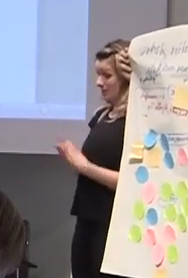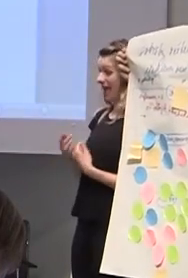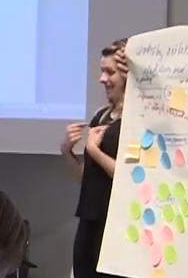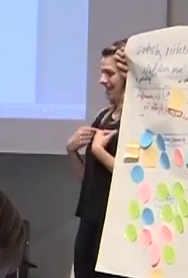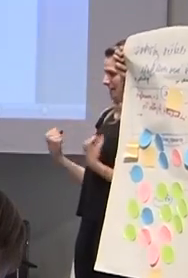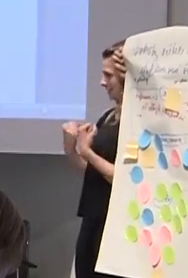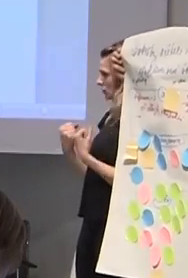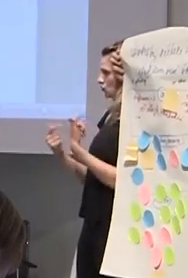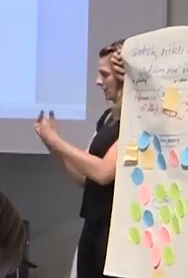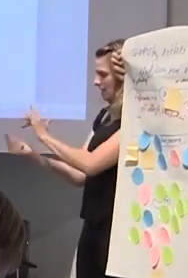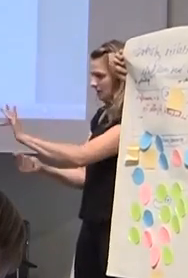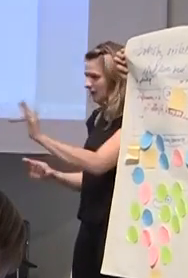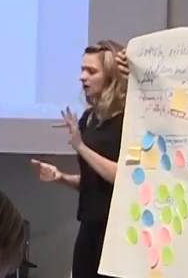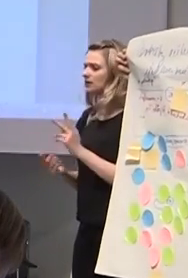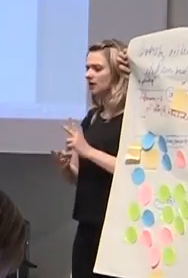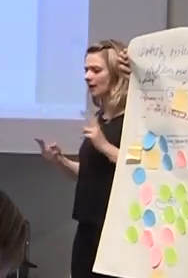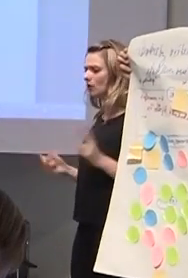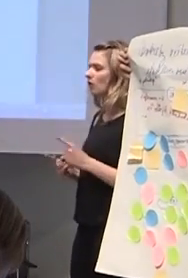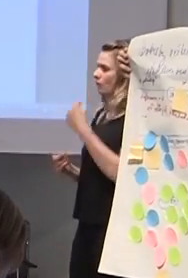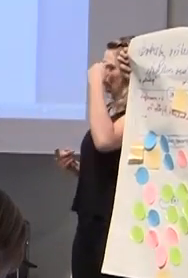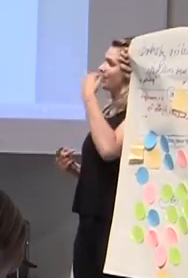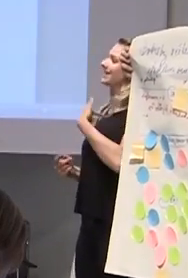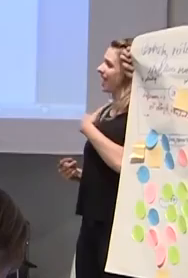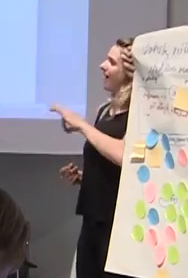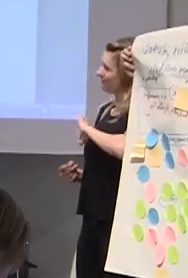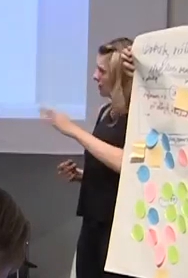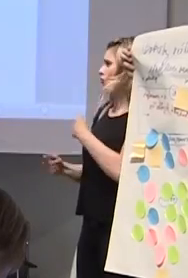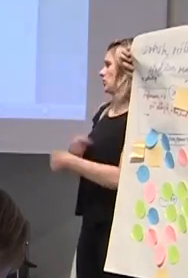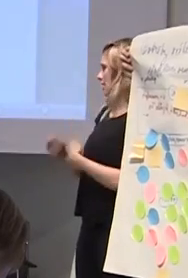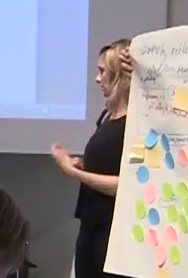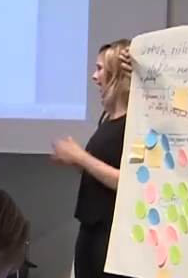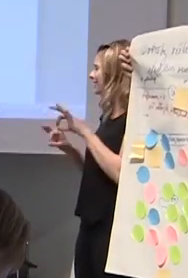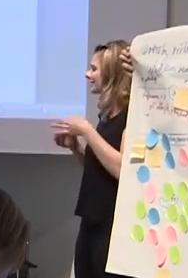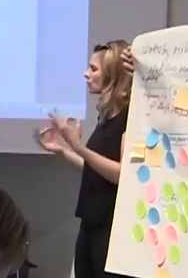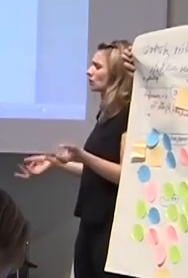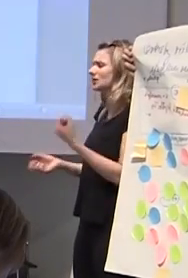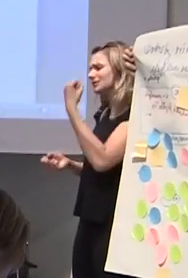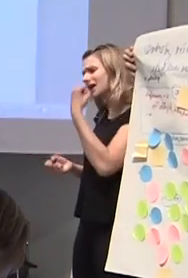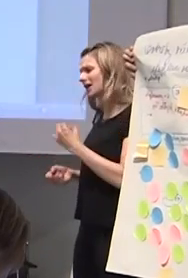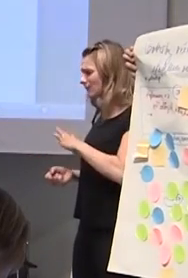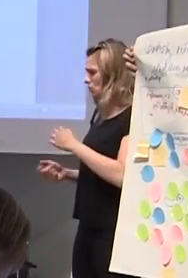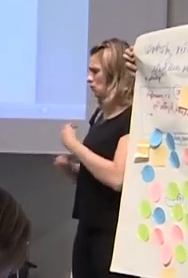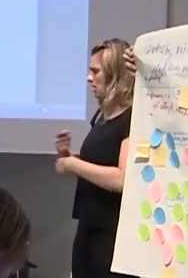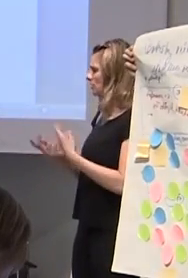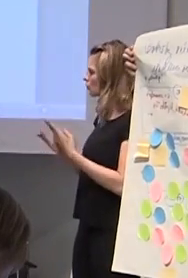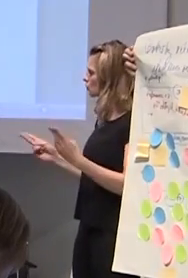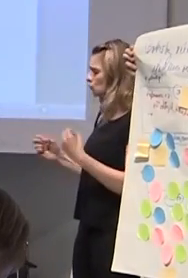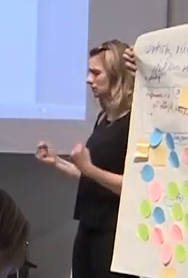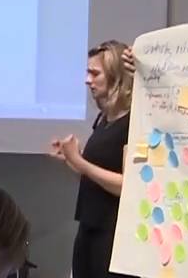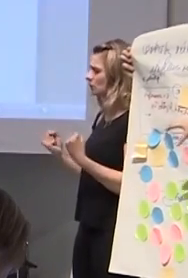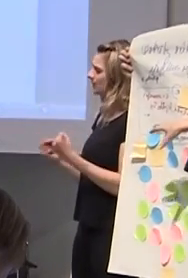situaci ve třídě můžu já jako paní učitelka dělat, co potřebuji a co konkrétně to